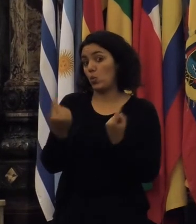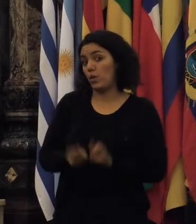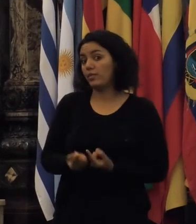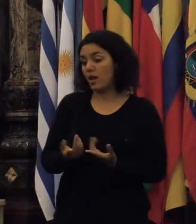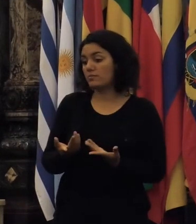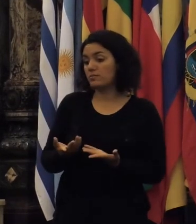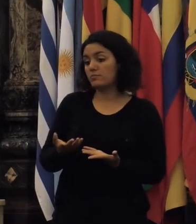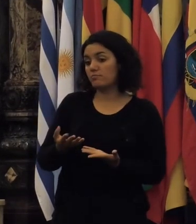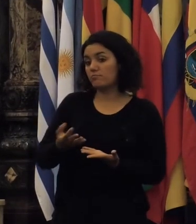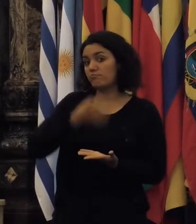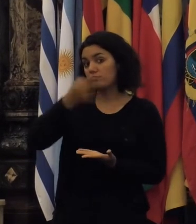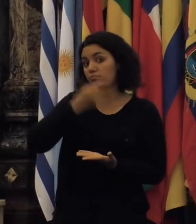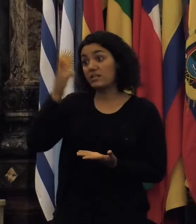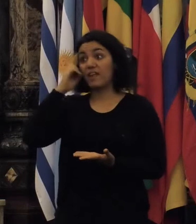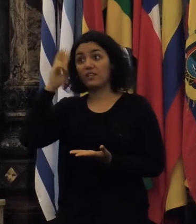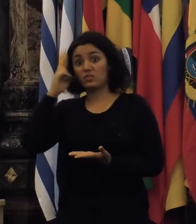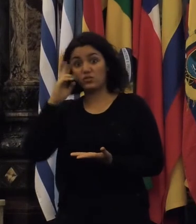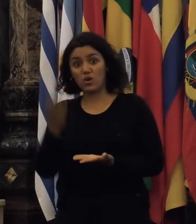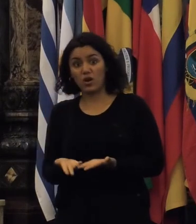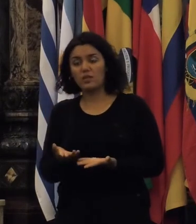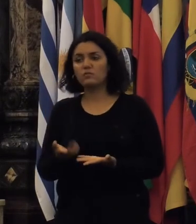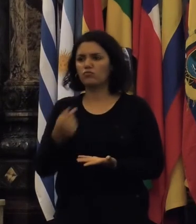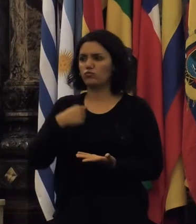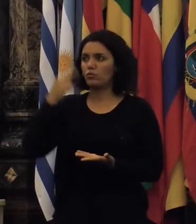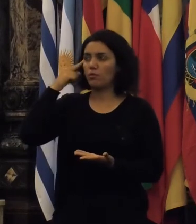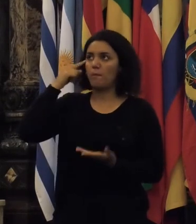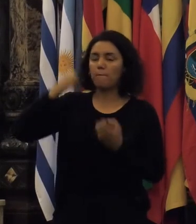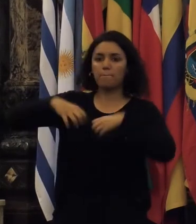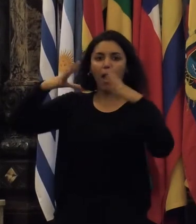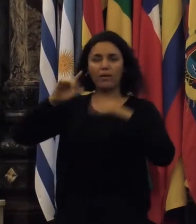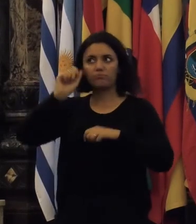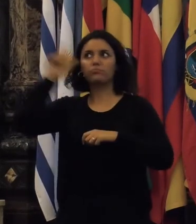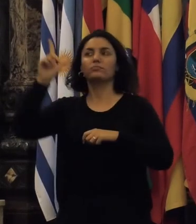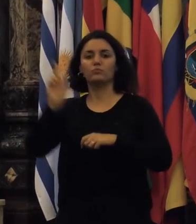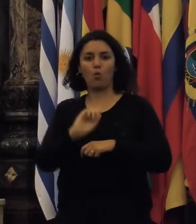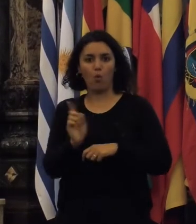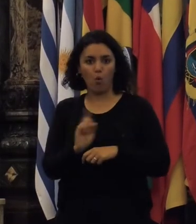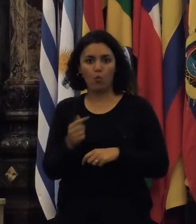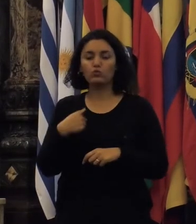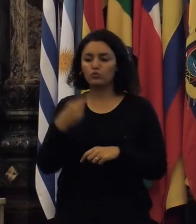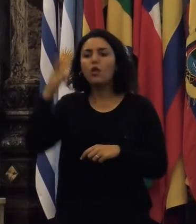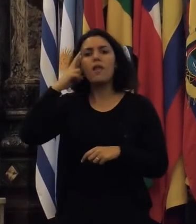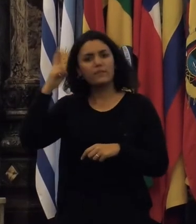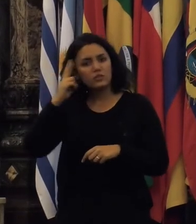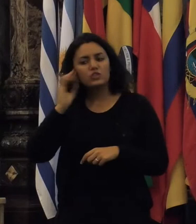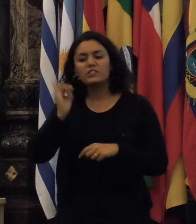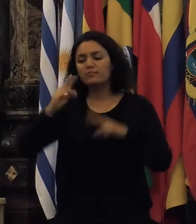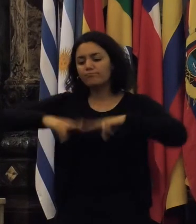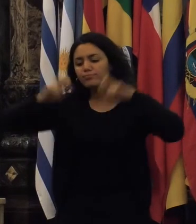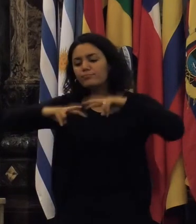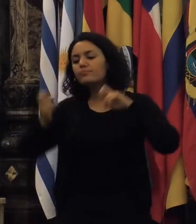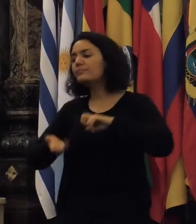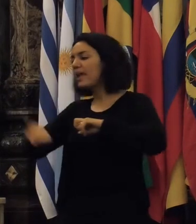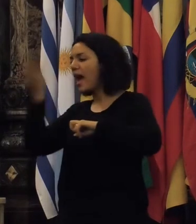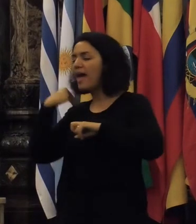Nuestros dichos no son porque somos iluminados, son por nuestro retrabajo sobre la práctica, son por nuestras investigaciones, son